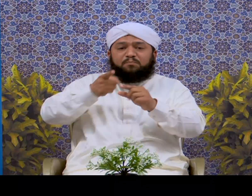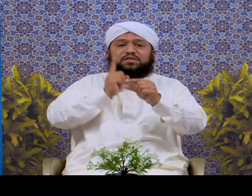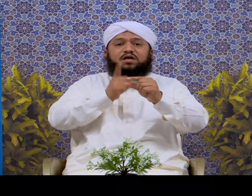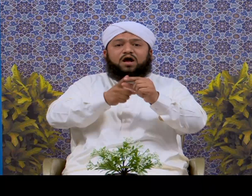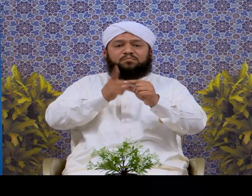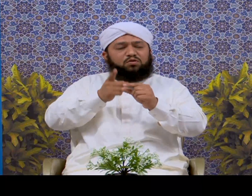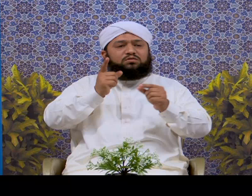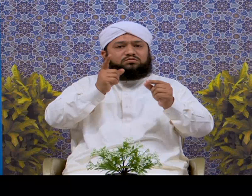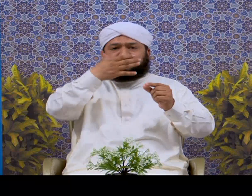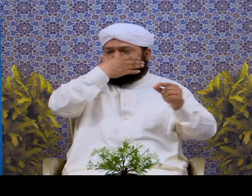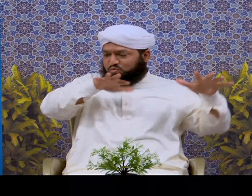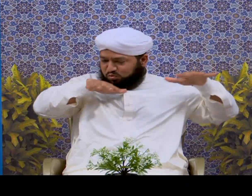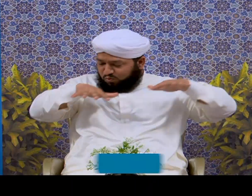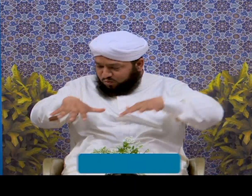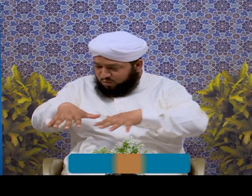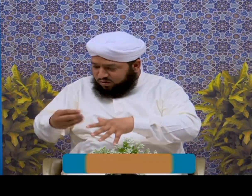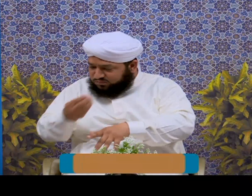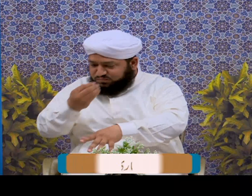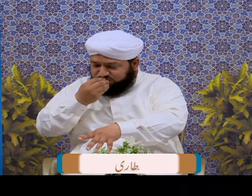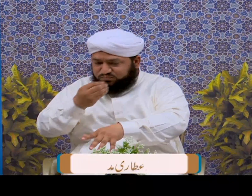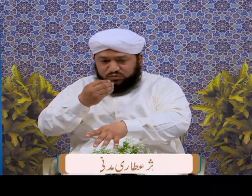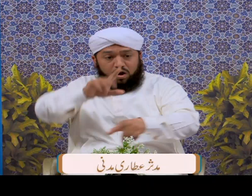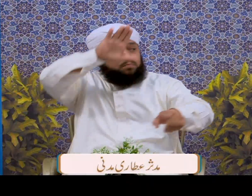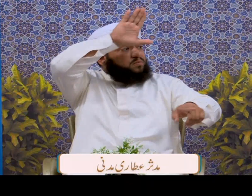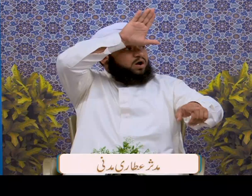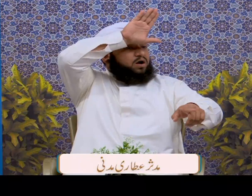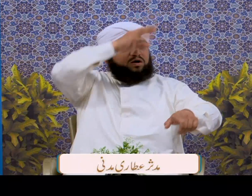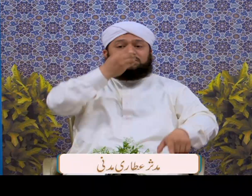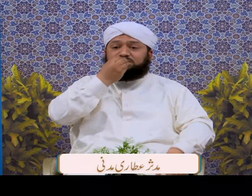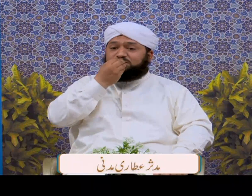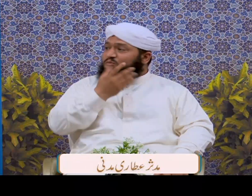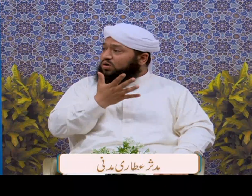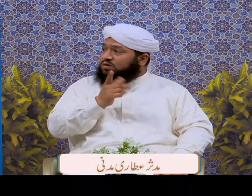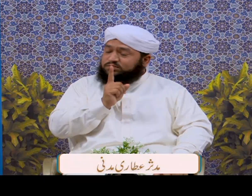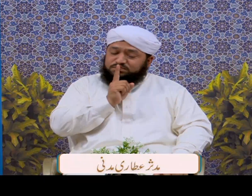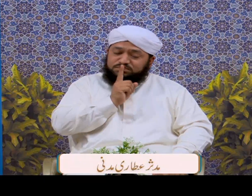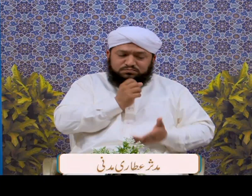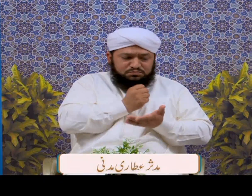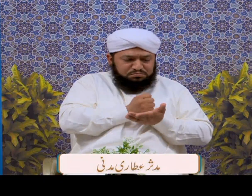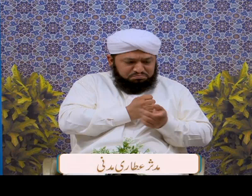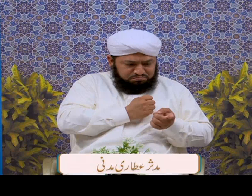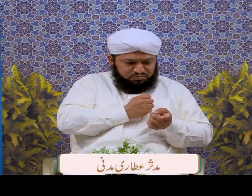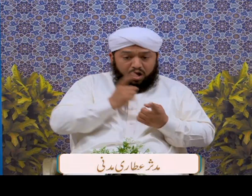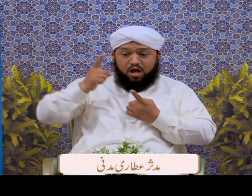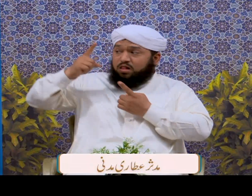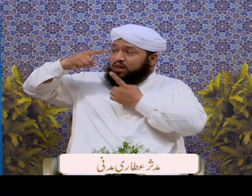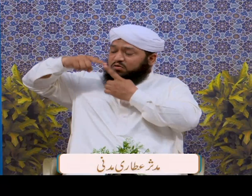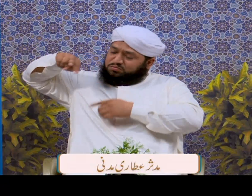بادام کھانے لگے، مگر ان کا سردار شکر اور بادام نہیں کھا رہا تھا۔ شیخ ابو بکر شبلی رحمۃ اللہ علیہ فرماتے ہیں،